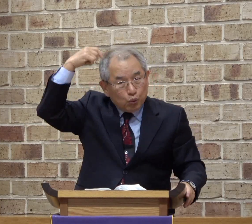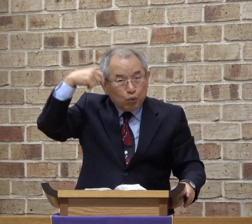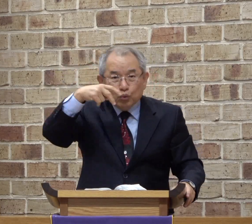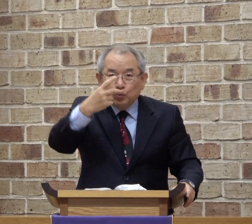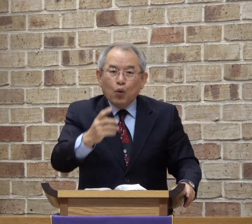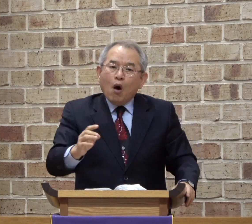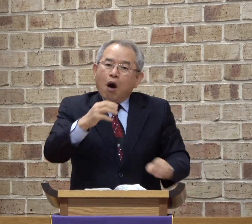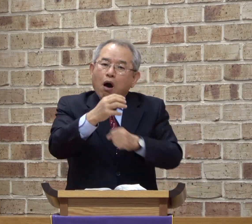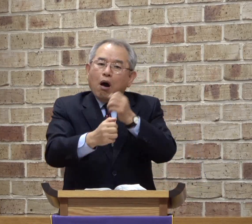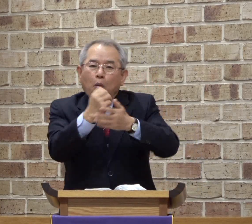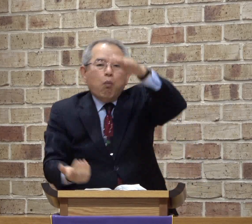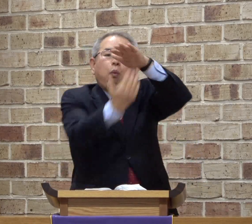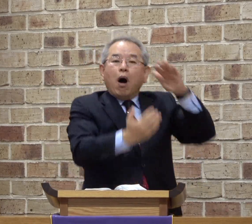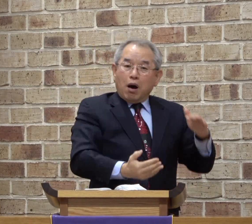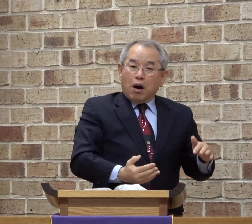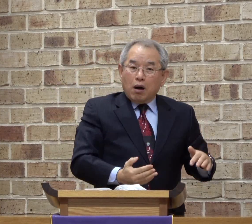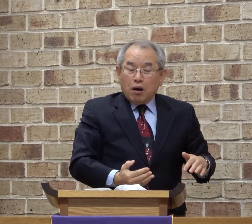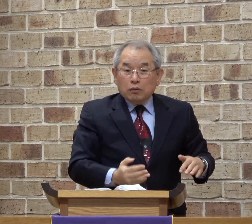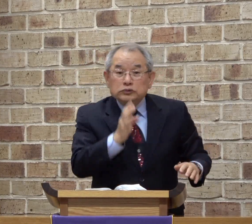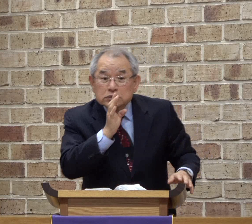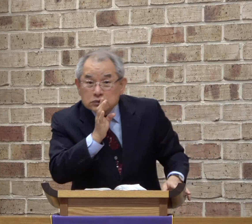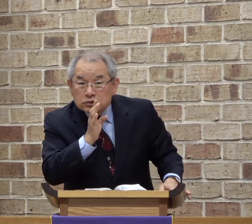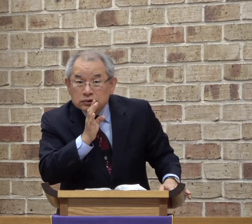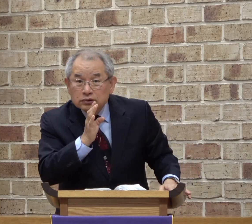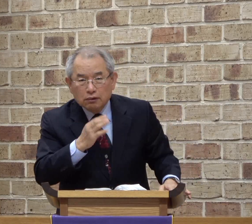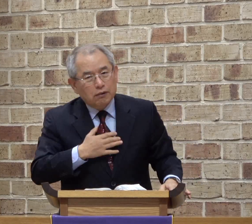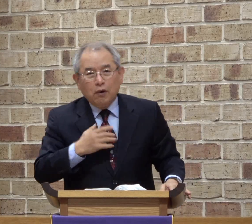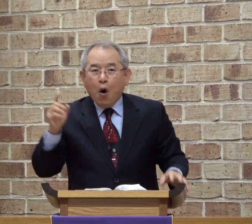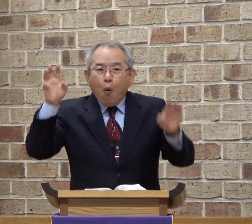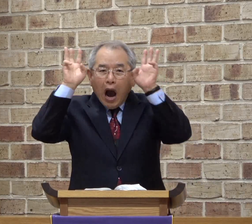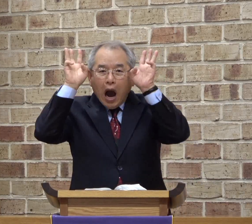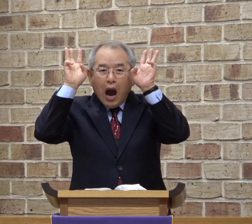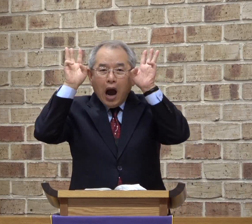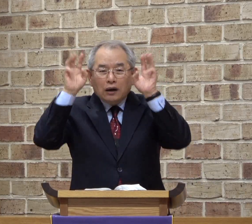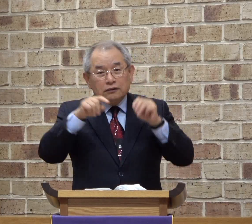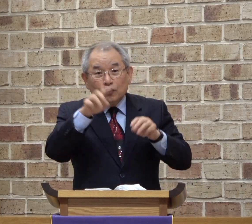지구의 축이 똑바로는 좋은데 왜 기울어졌을까? 많은 사람들이